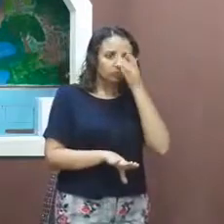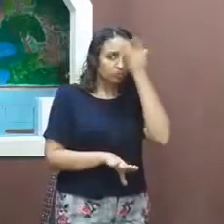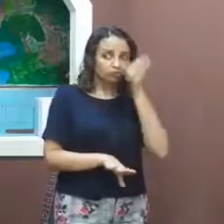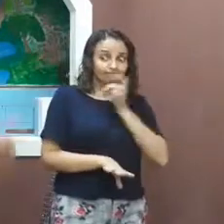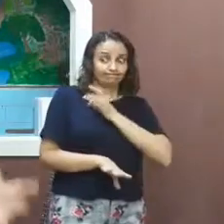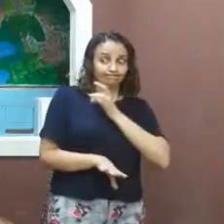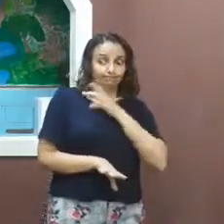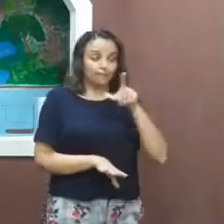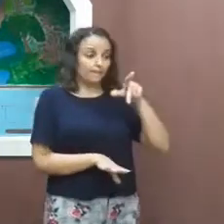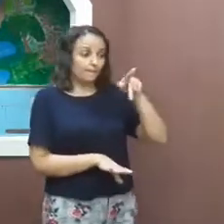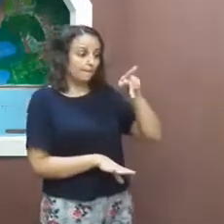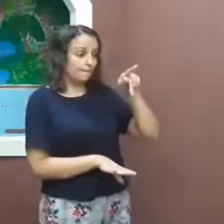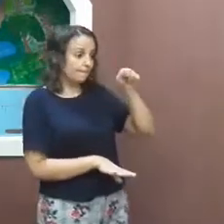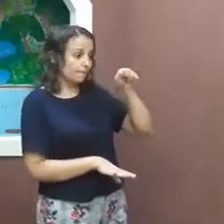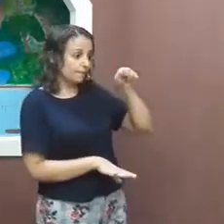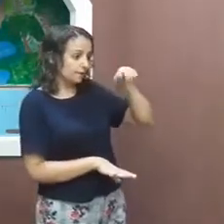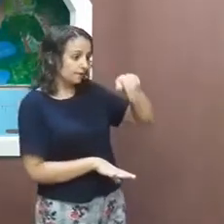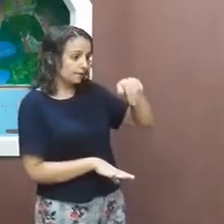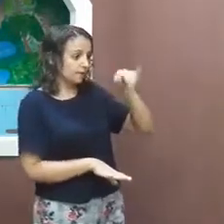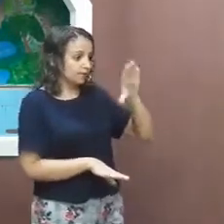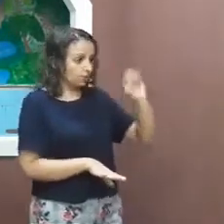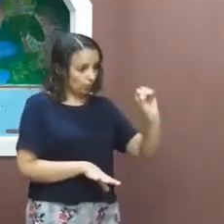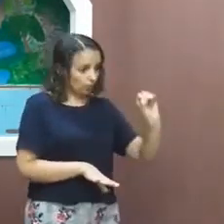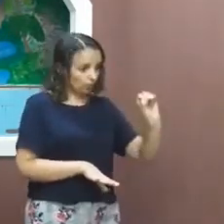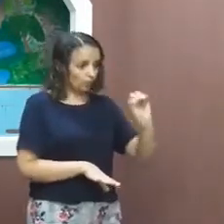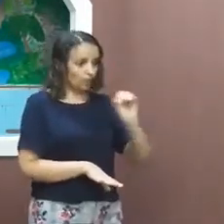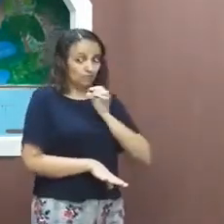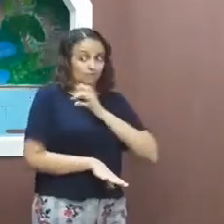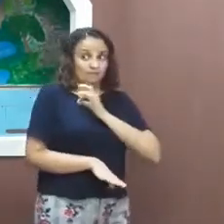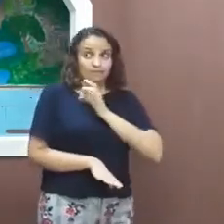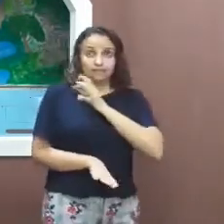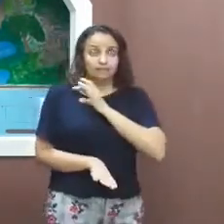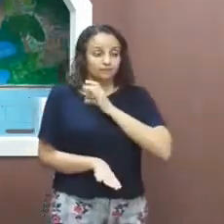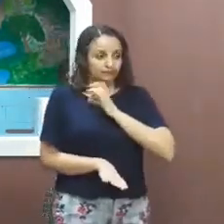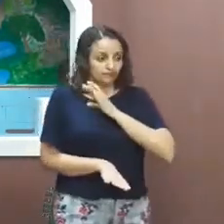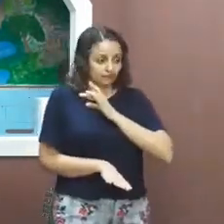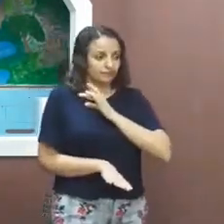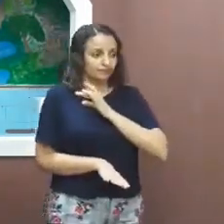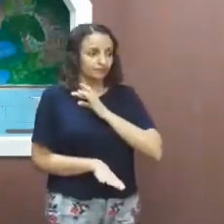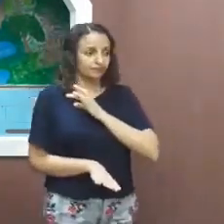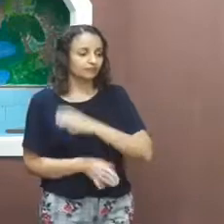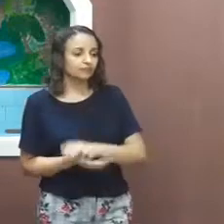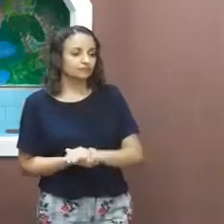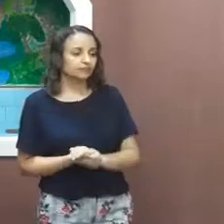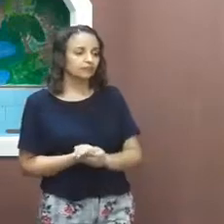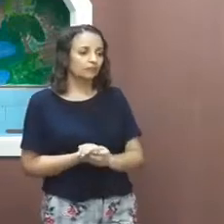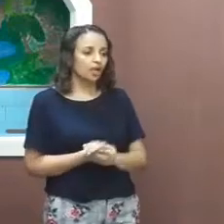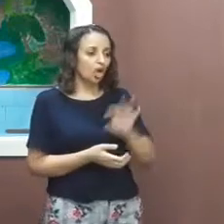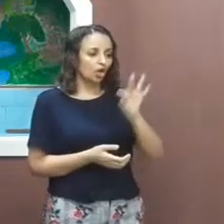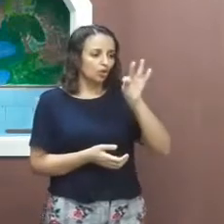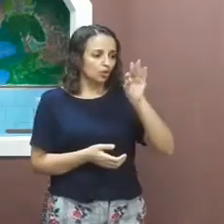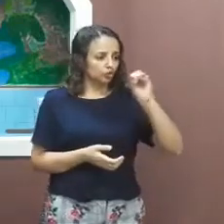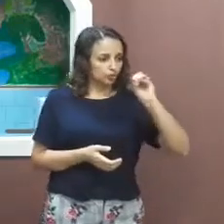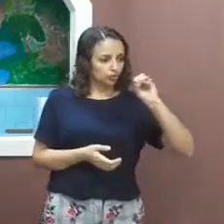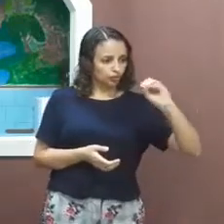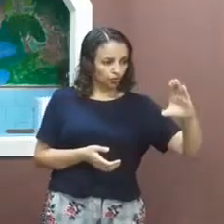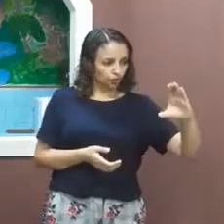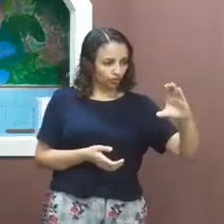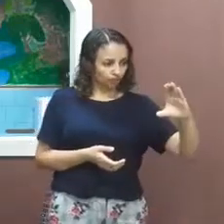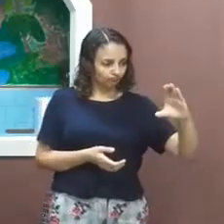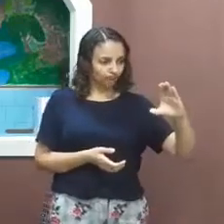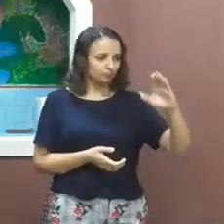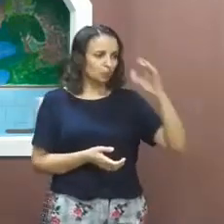um traço da ansiedade. O transtorno de ansiedade generalizado, né? O TOC, transtorno